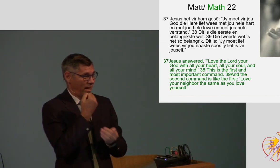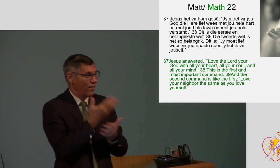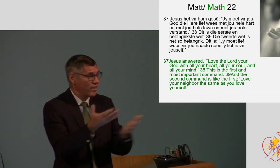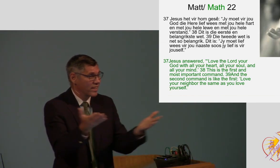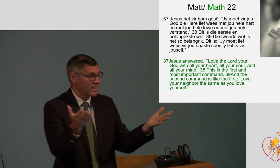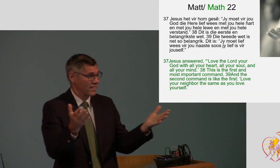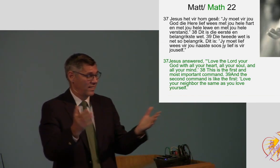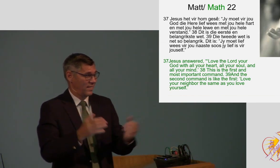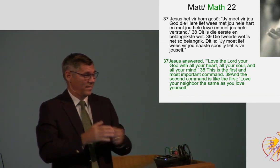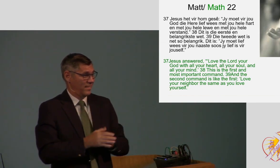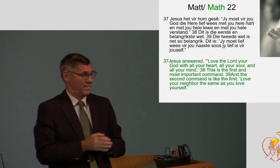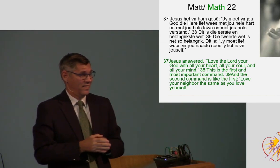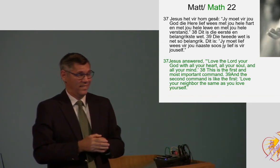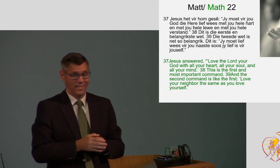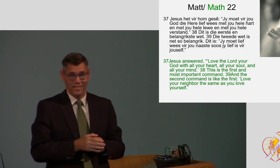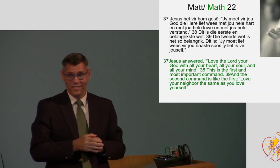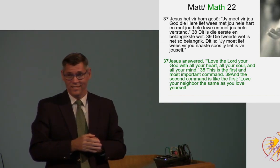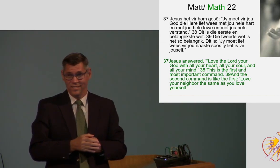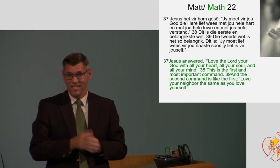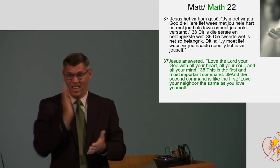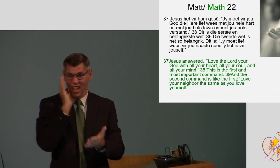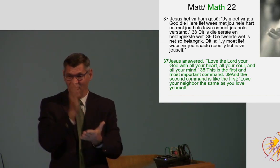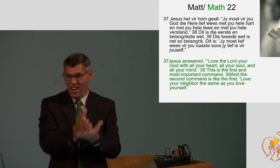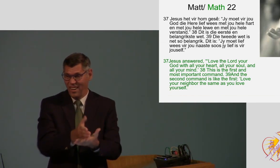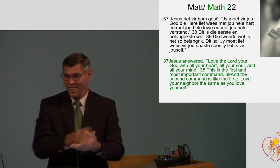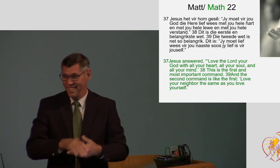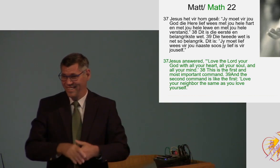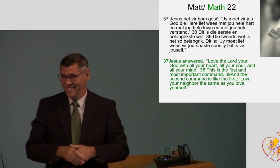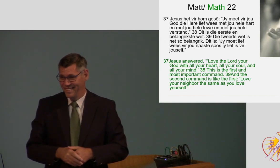vergifnis en eerlik.